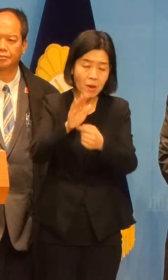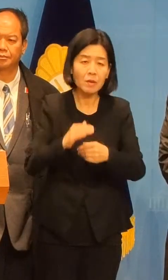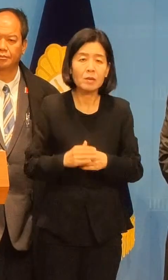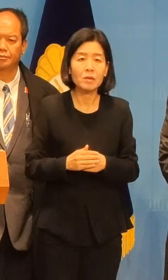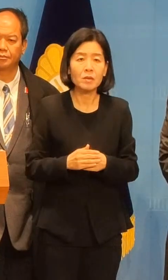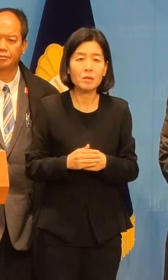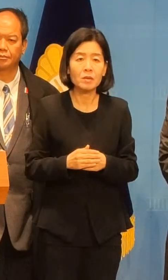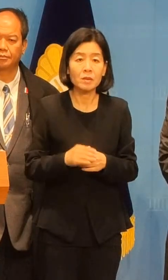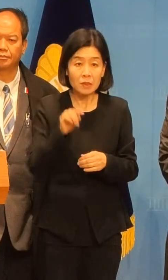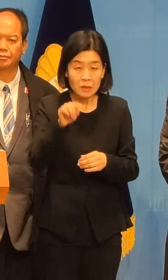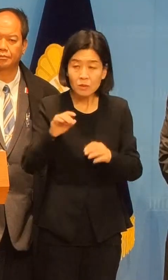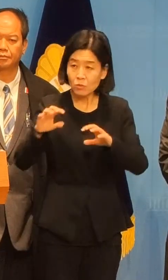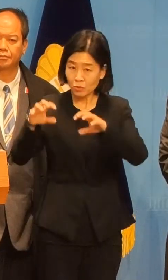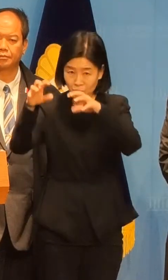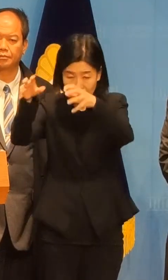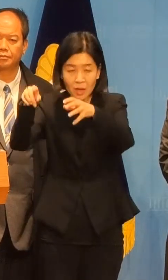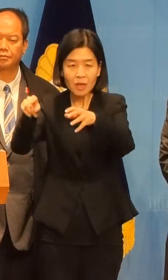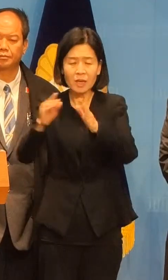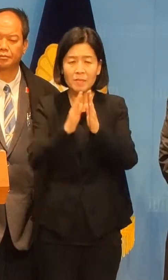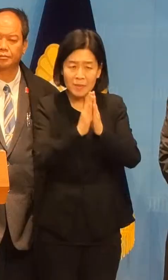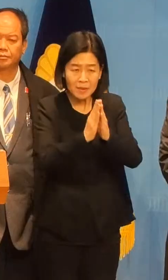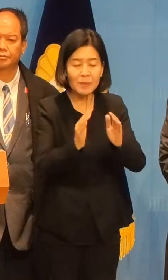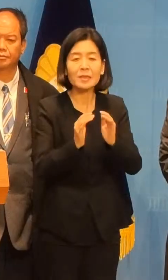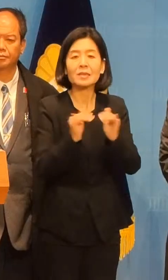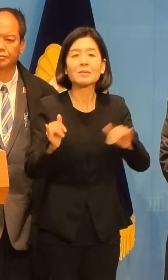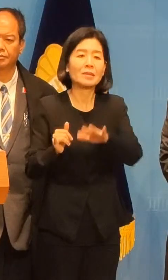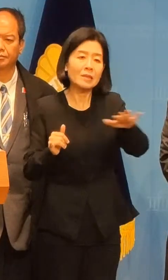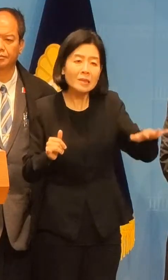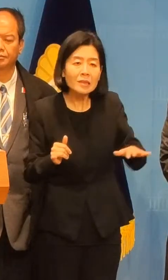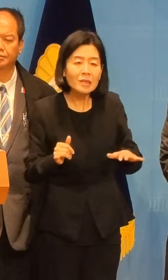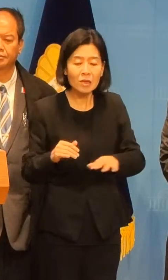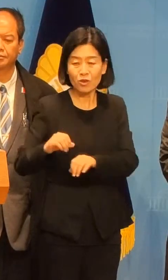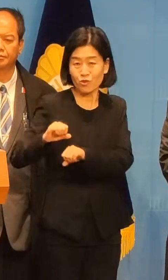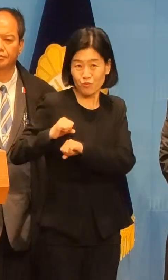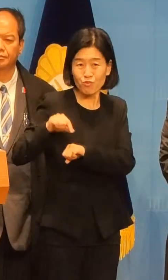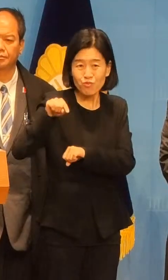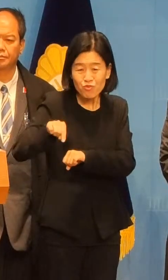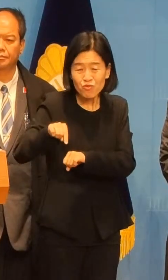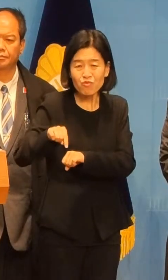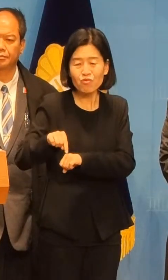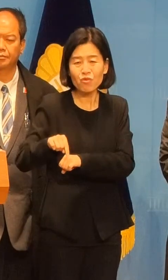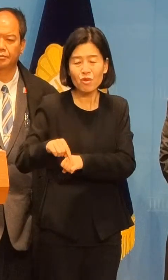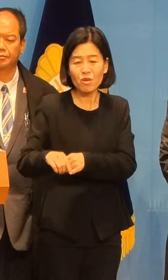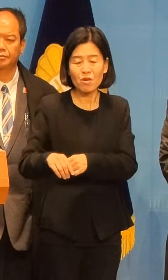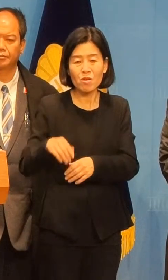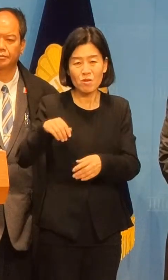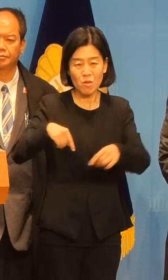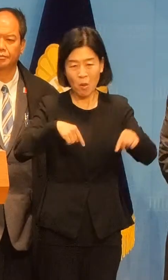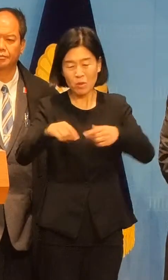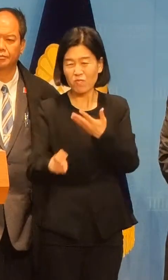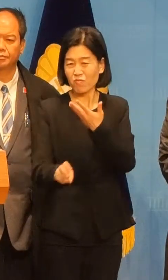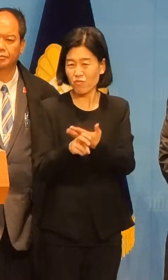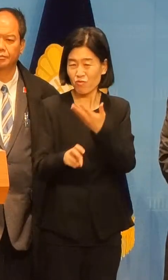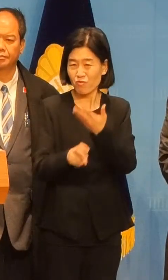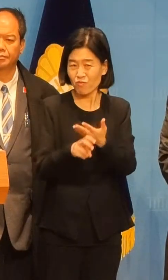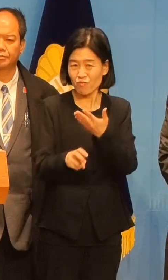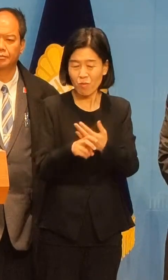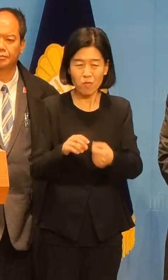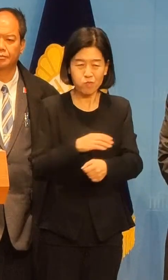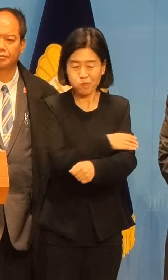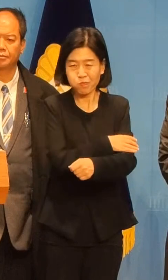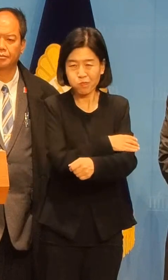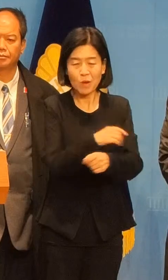이를 두고 국제사회와 미얀마 시민들은 군부의 불법적 통치권을 연장하려는